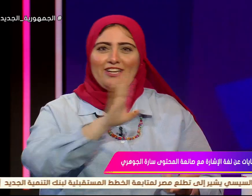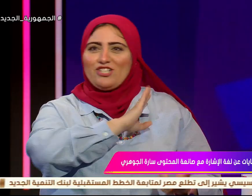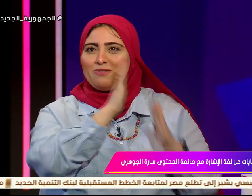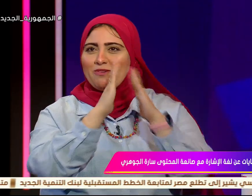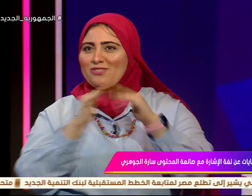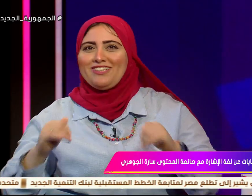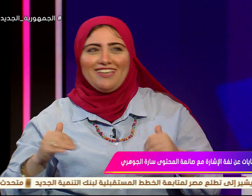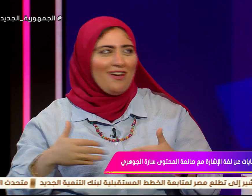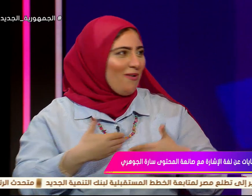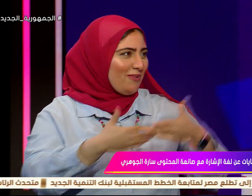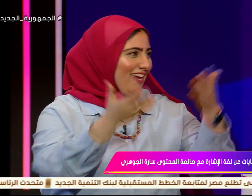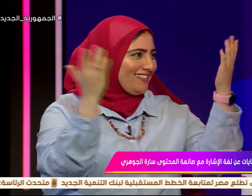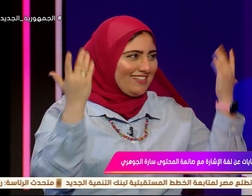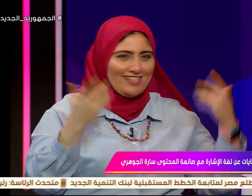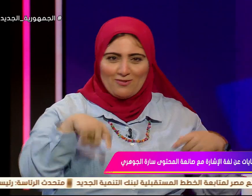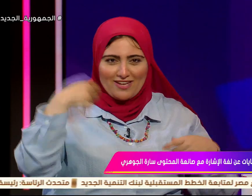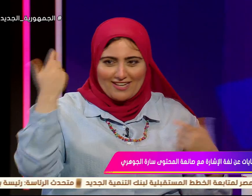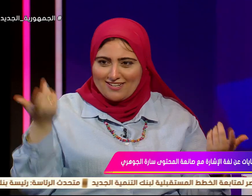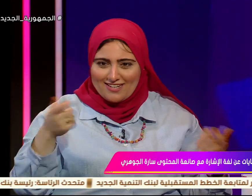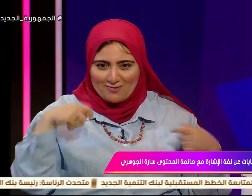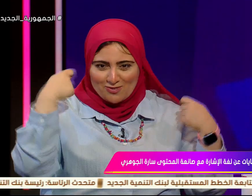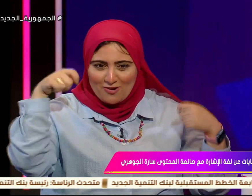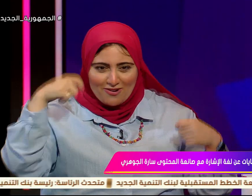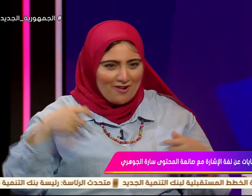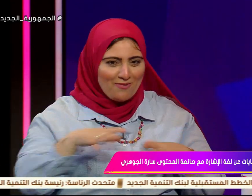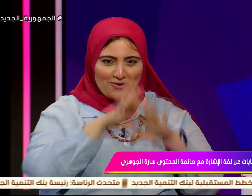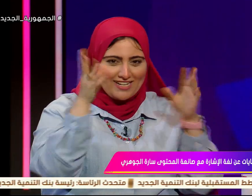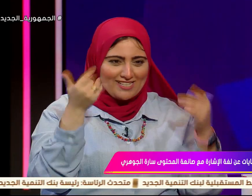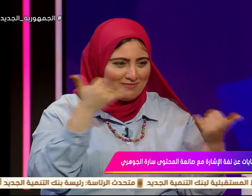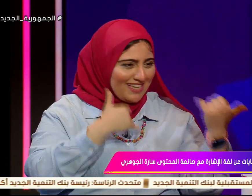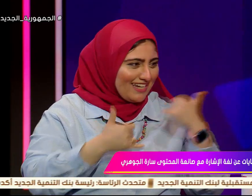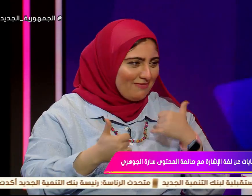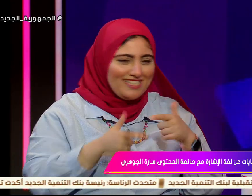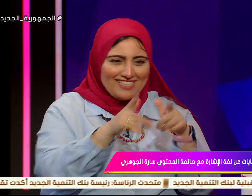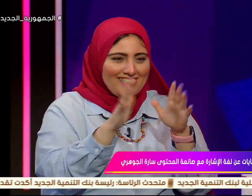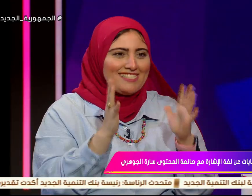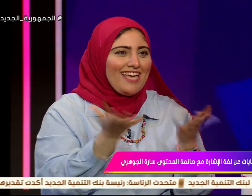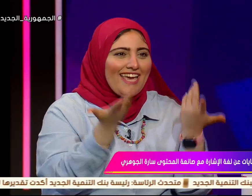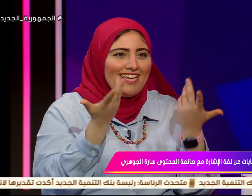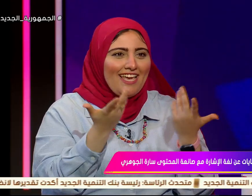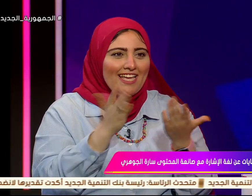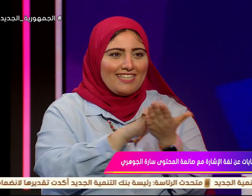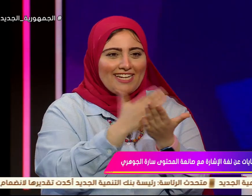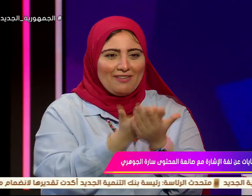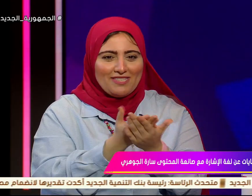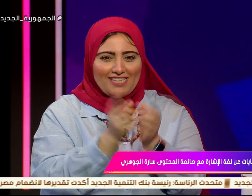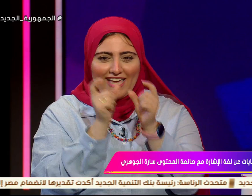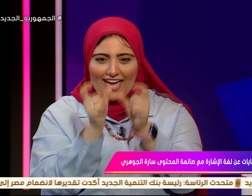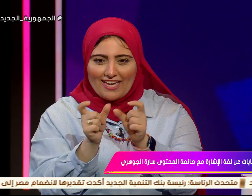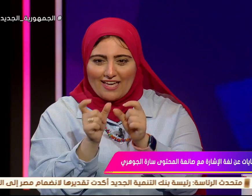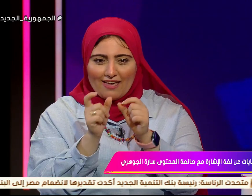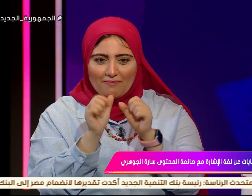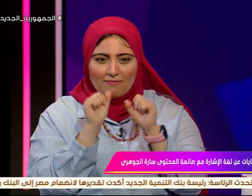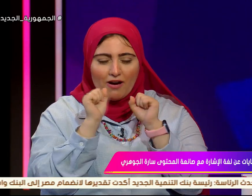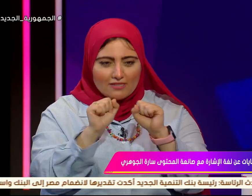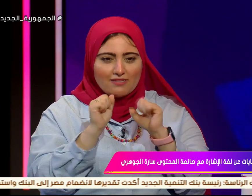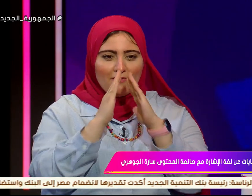الجيش المصري ولقيت الوزاره وكل الناس بتكلمني انت ازاي ترجمتي حاجه خاصه